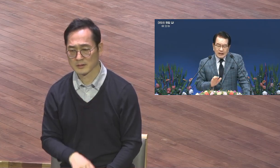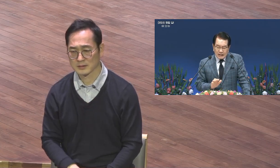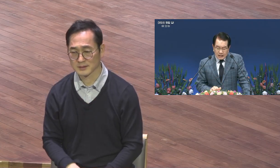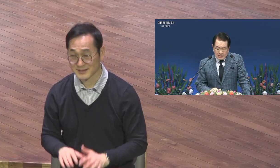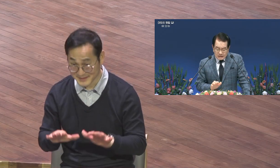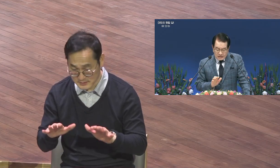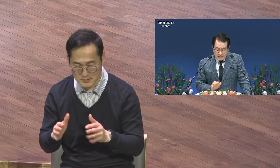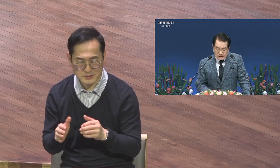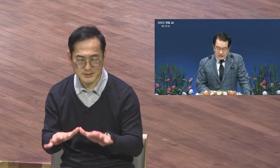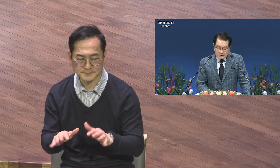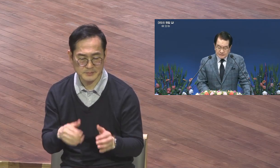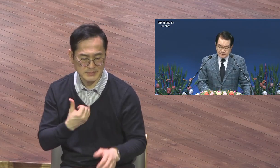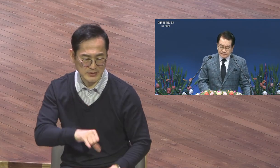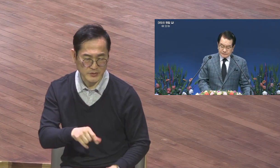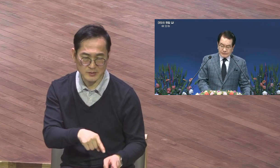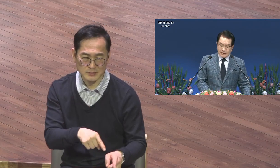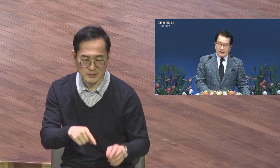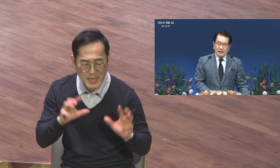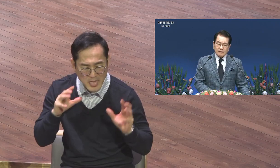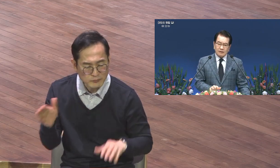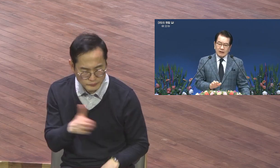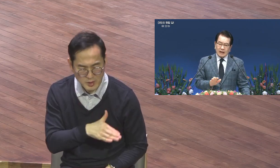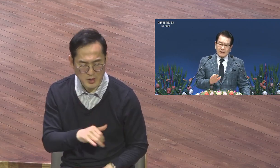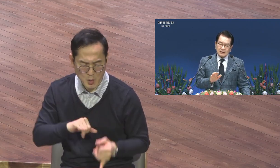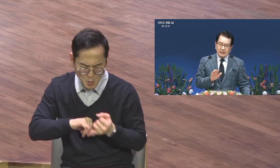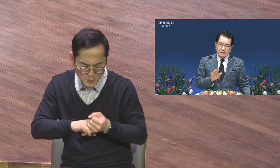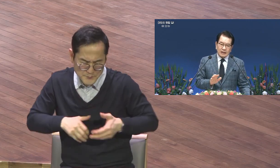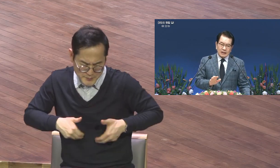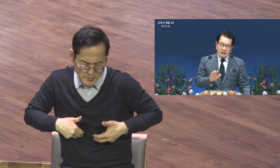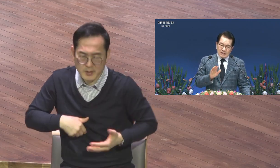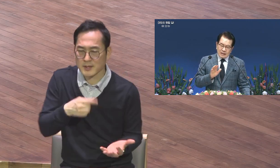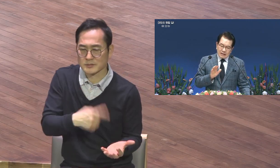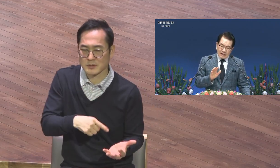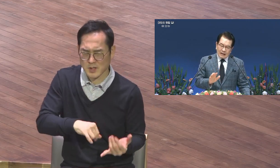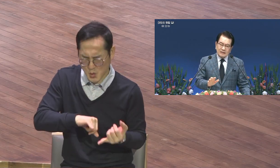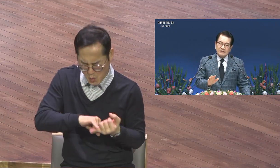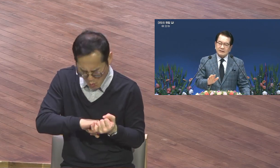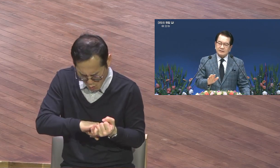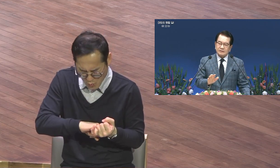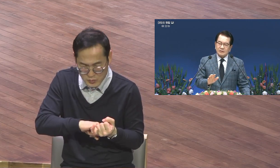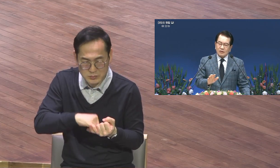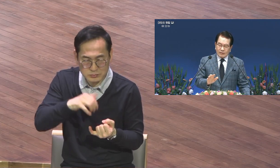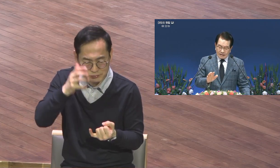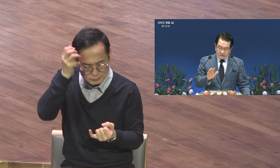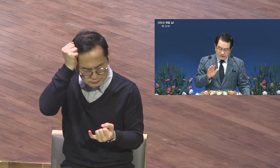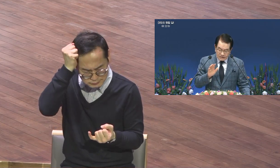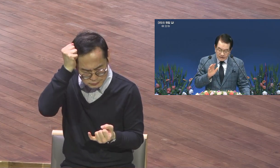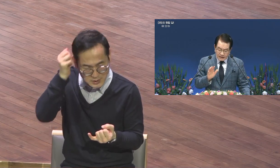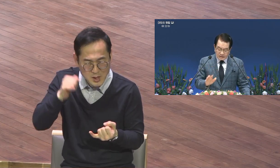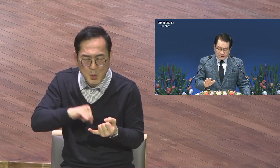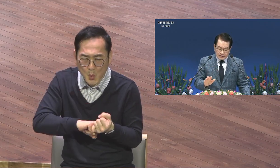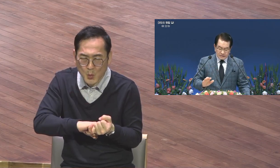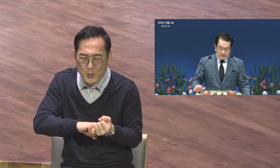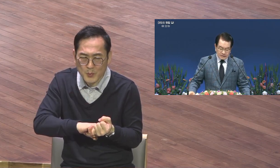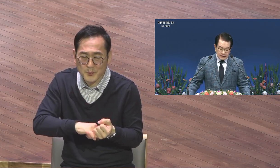마땅히 행할 길, 이게요 아이들에게 각인되어야 돼요. 완전히